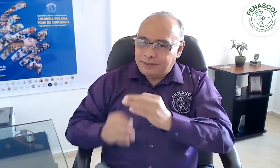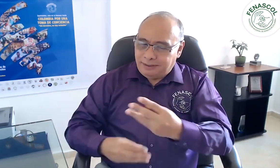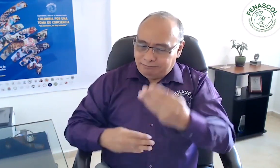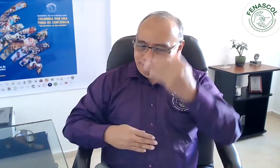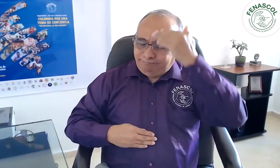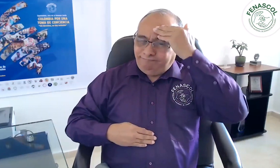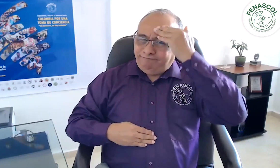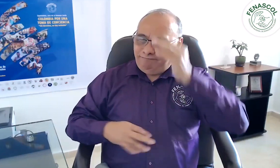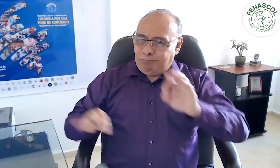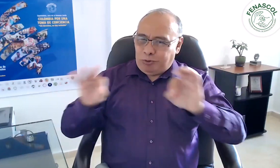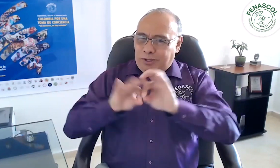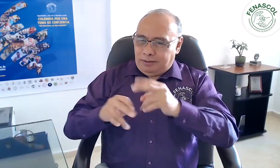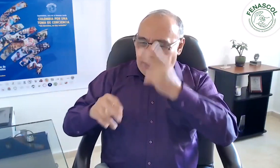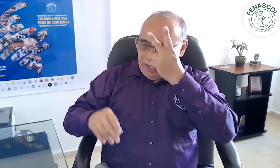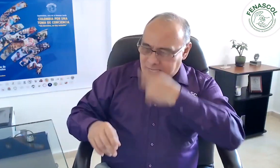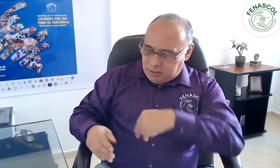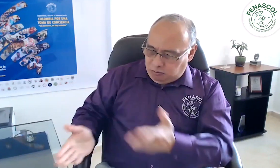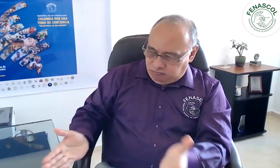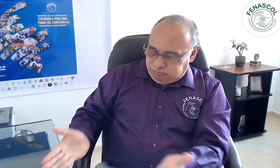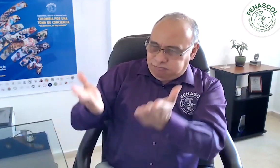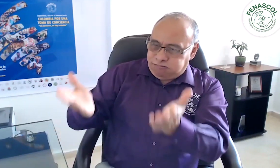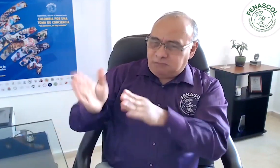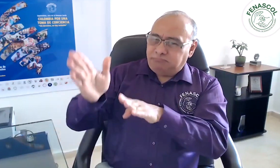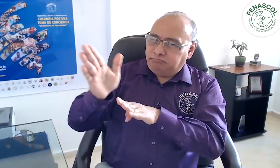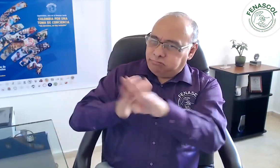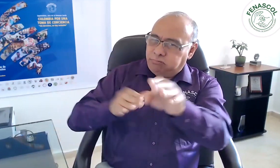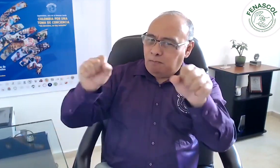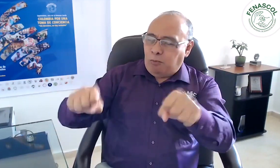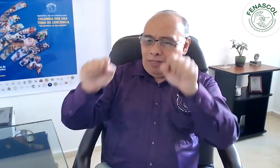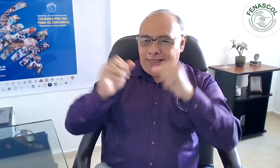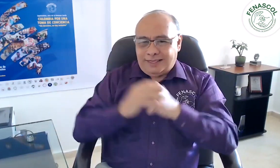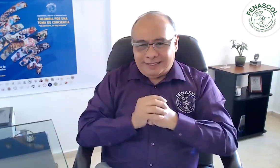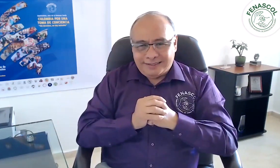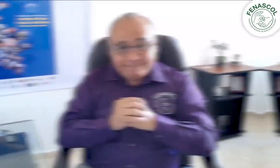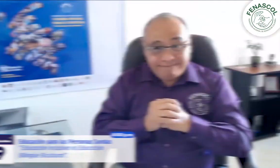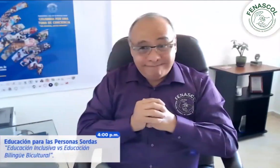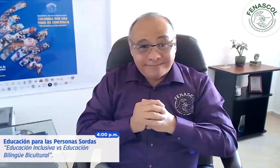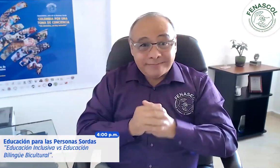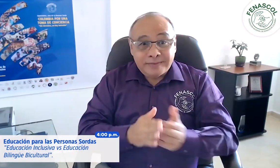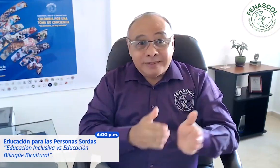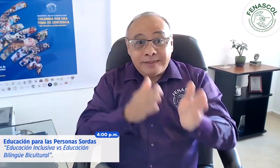la toma de conciencia es fundamental para que las familias permitan el desarrollo pleno de sus hijos.